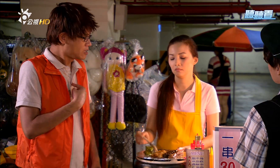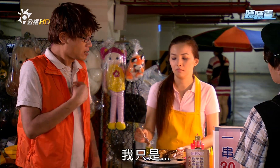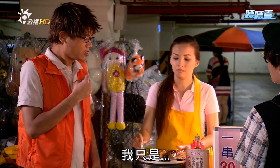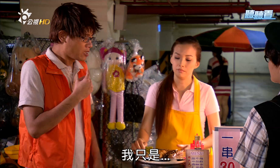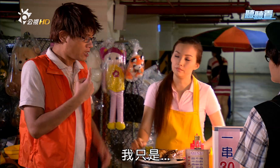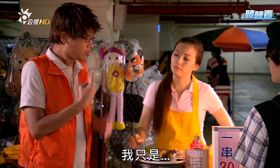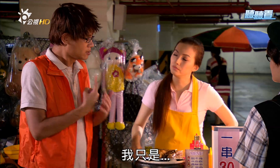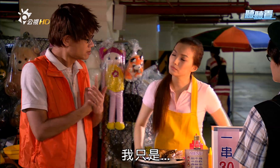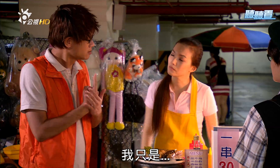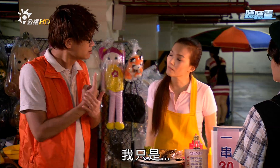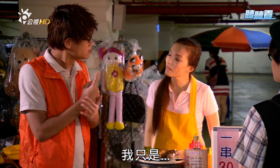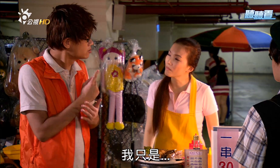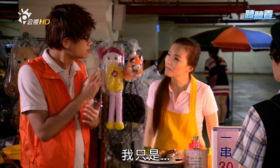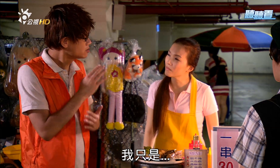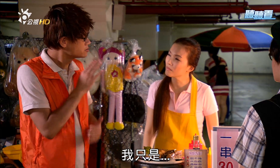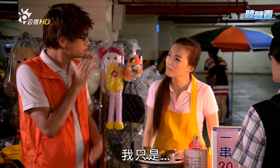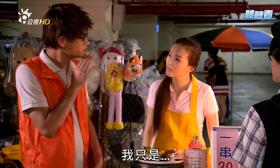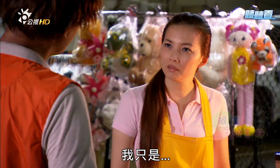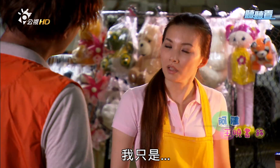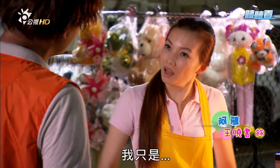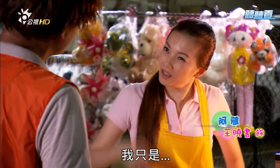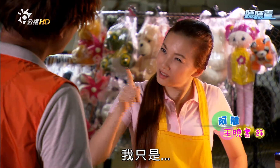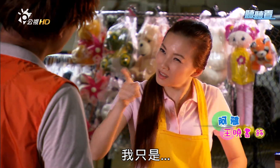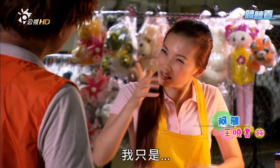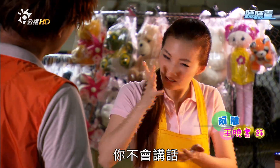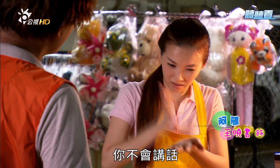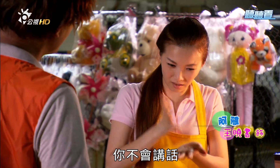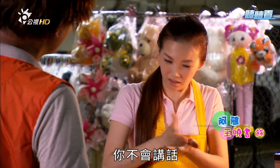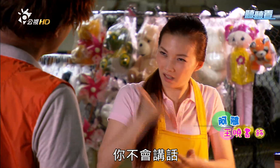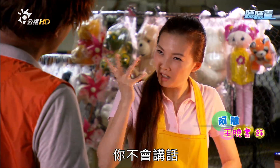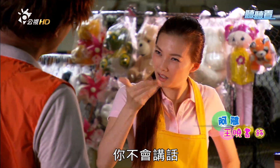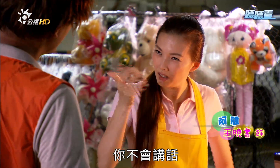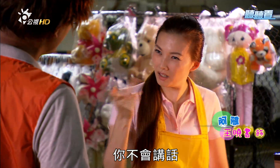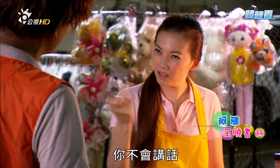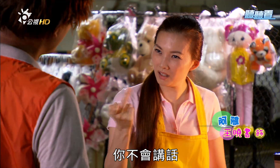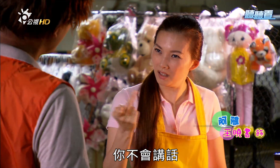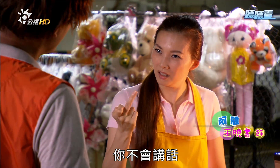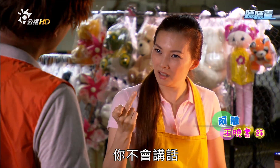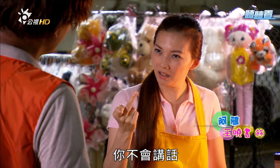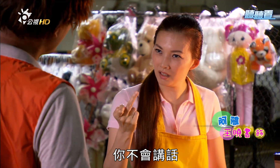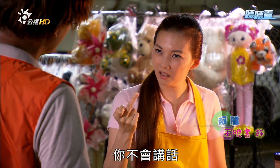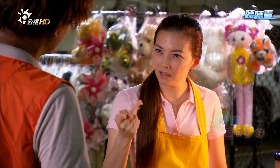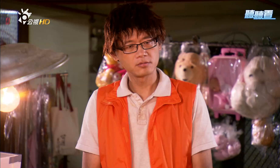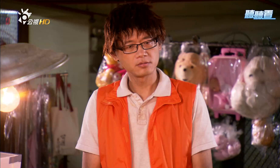我只是…… 你不会讲话？